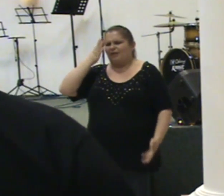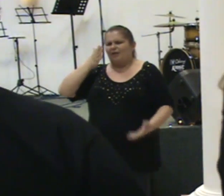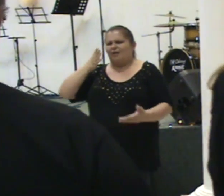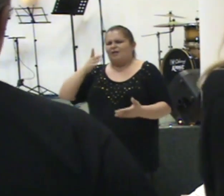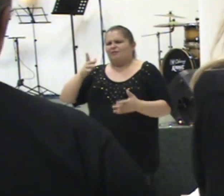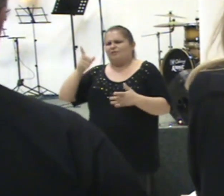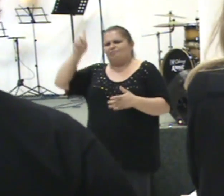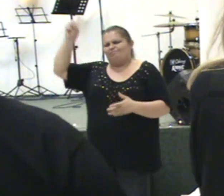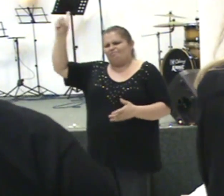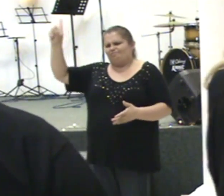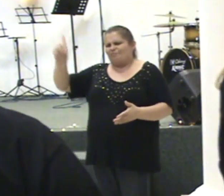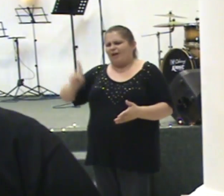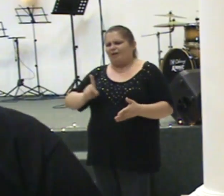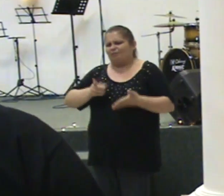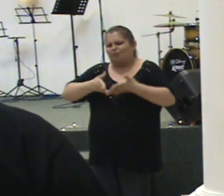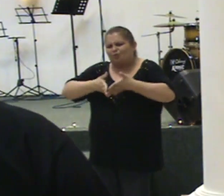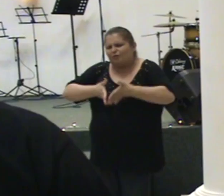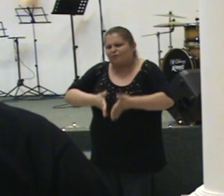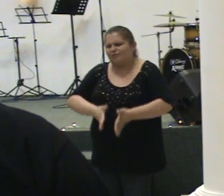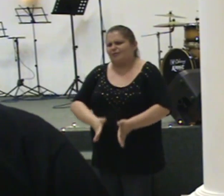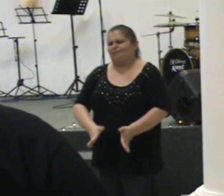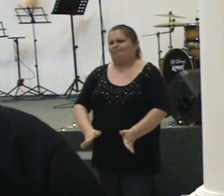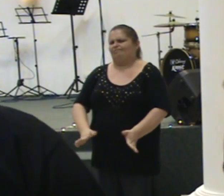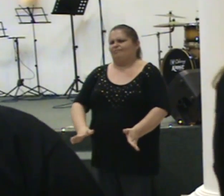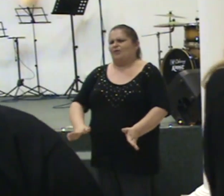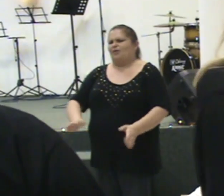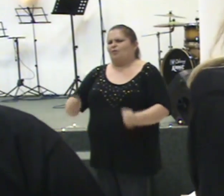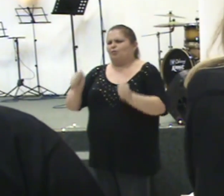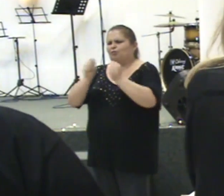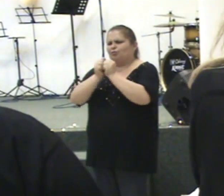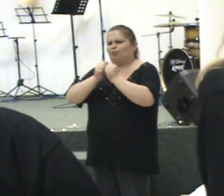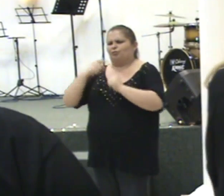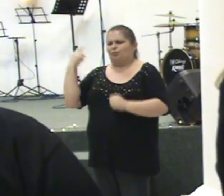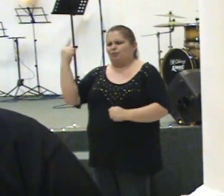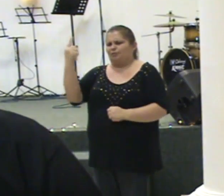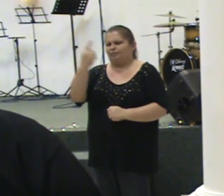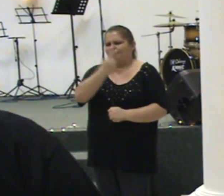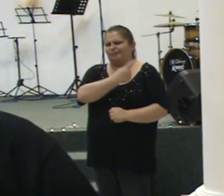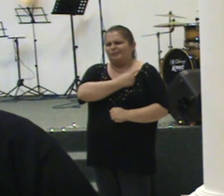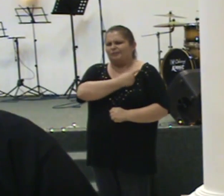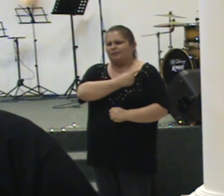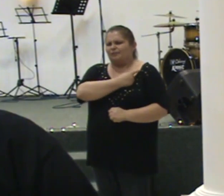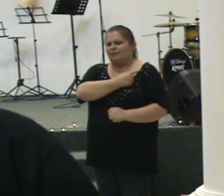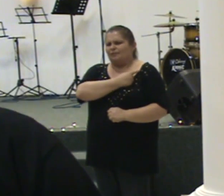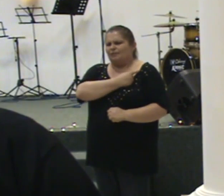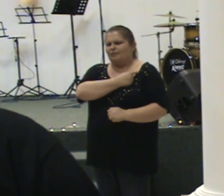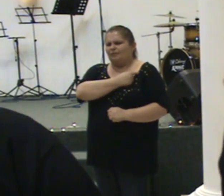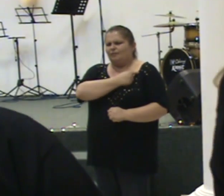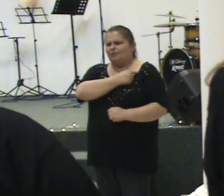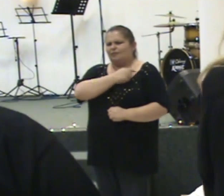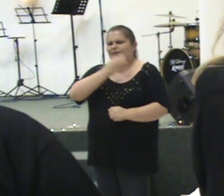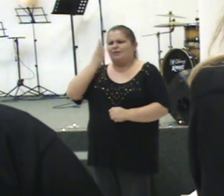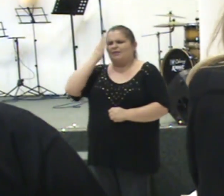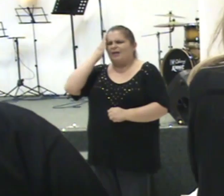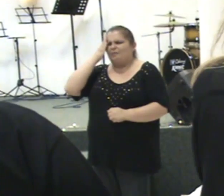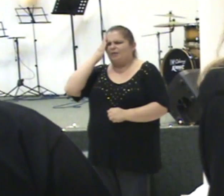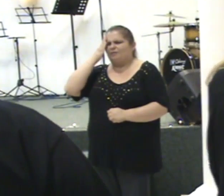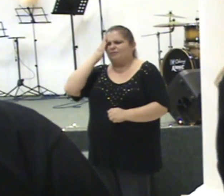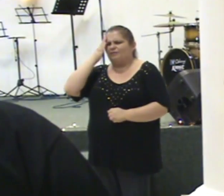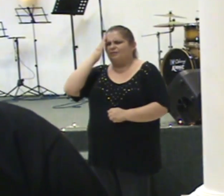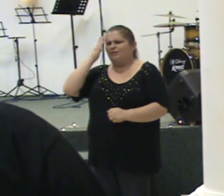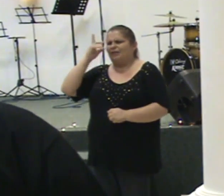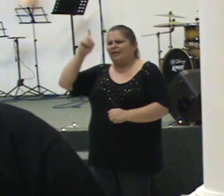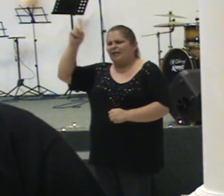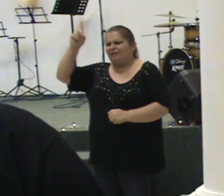se fez homem, o Verbo se fez carne e habitou entre nós. Sabendo que naquele dia o Senhor fez uma escolha terrível de dar o